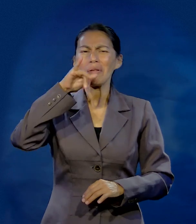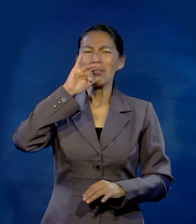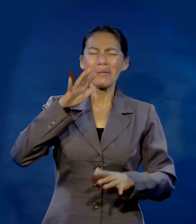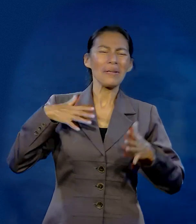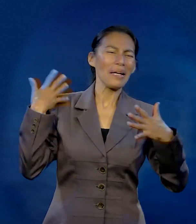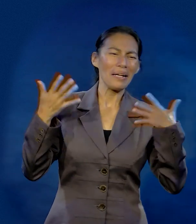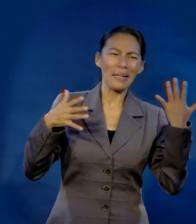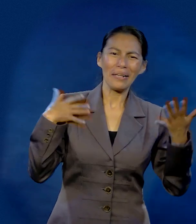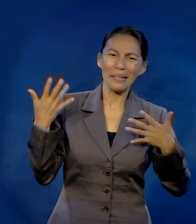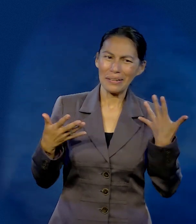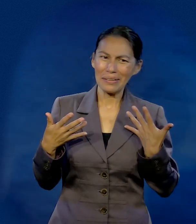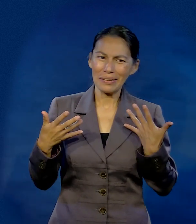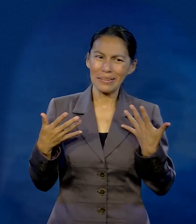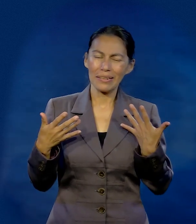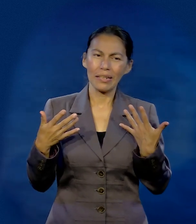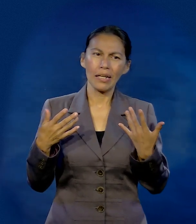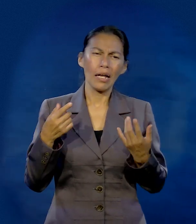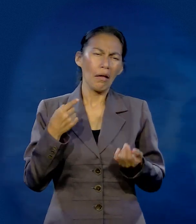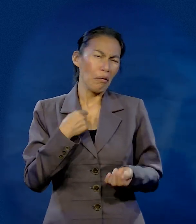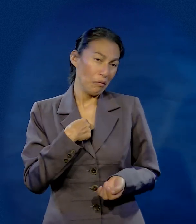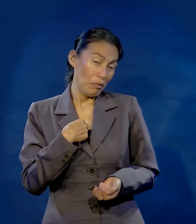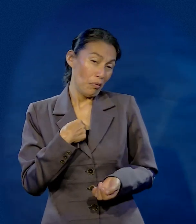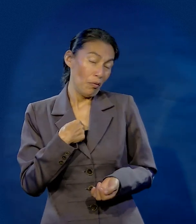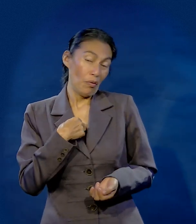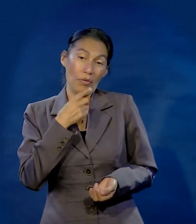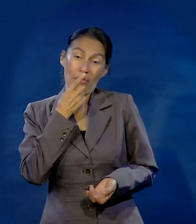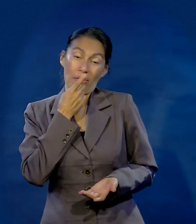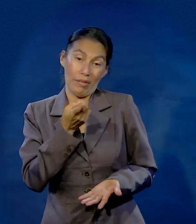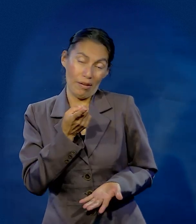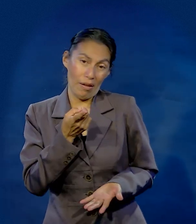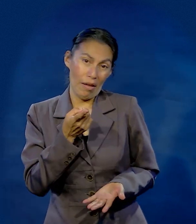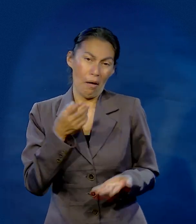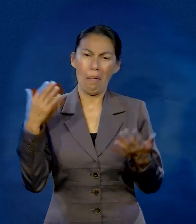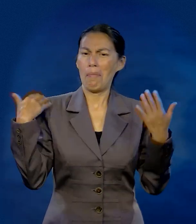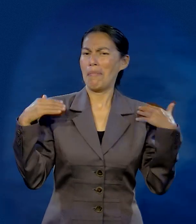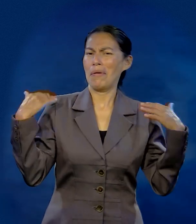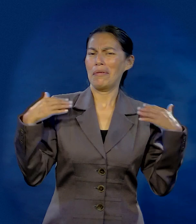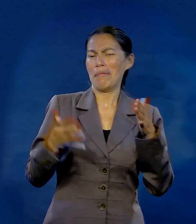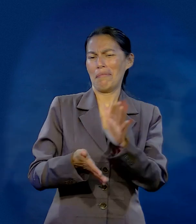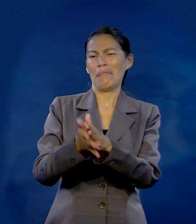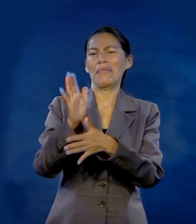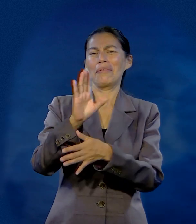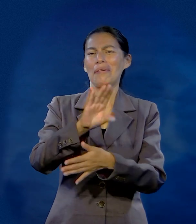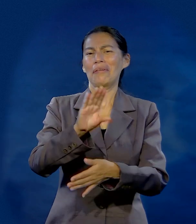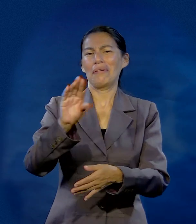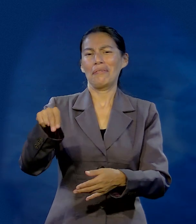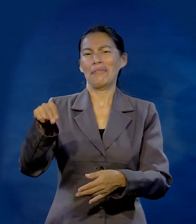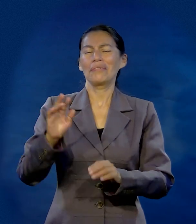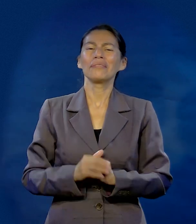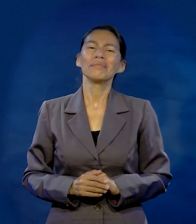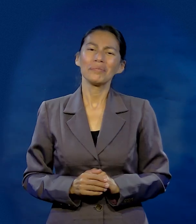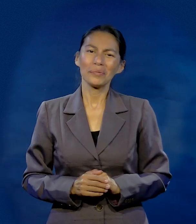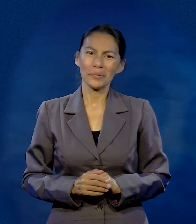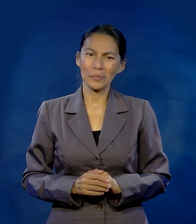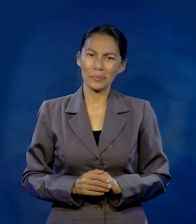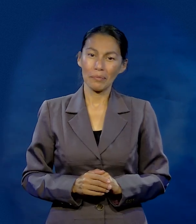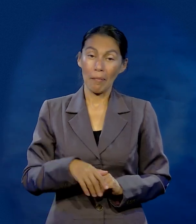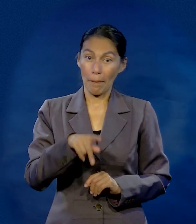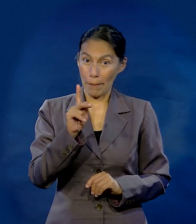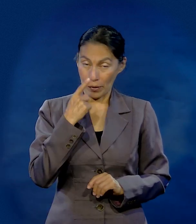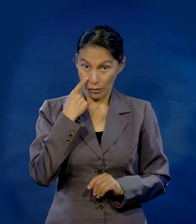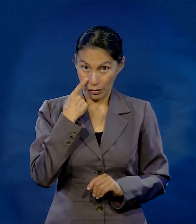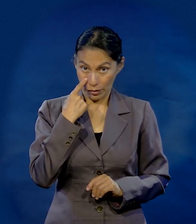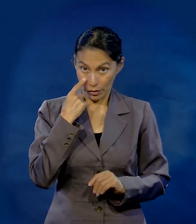alma muchos bienes tienes guardados para muchos años repósate come